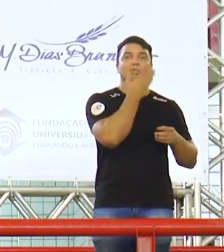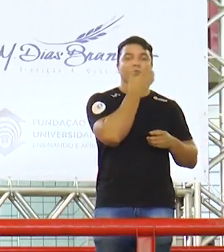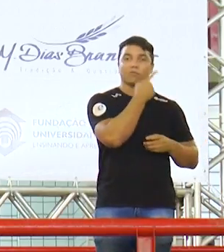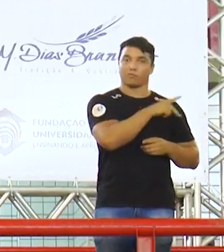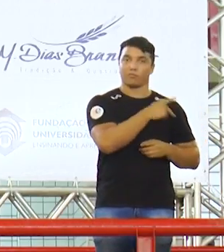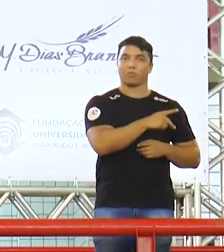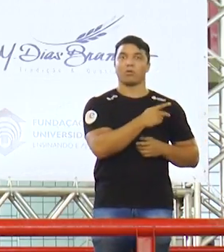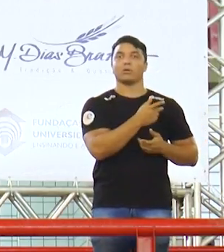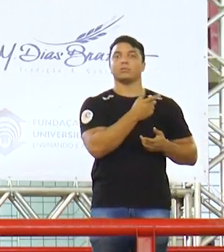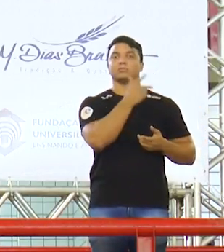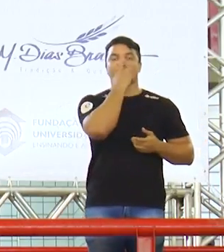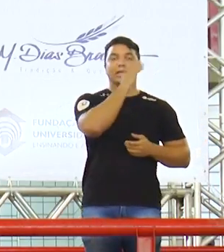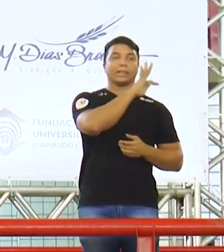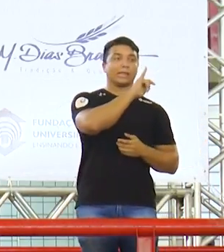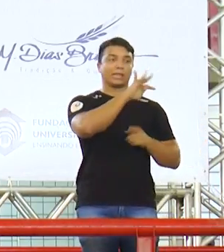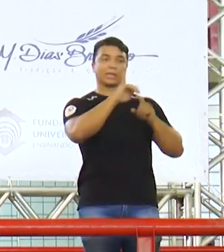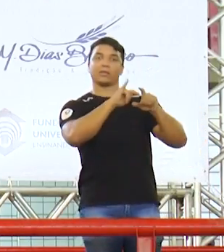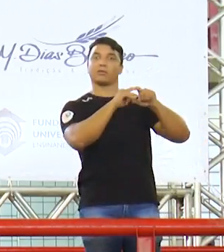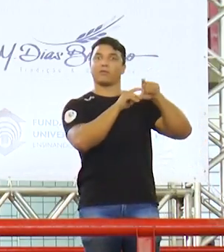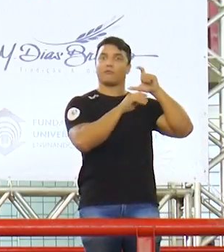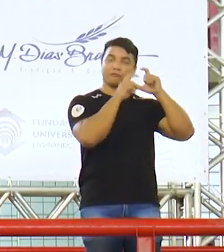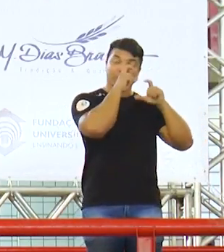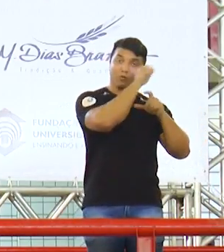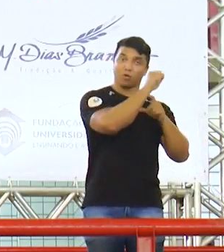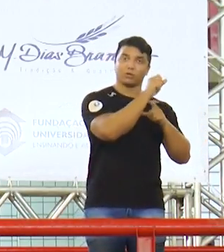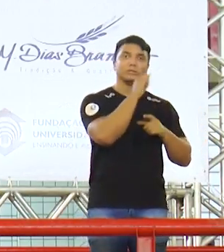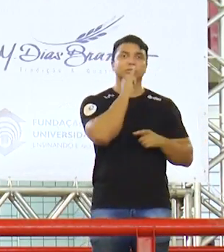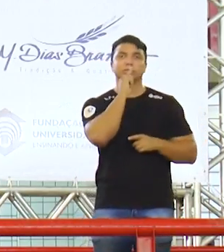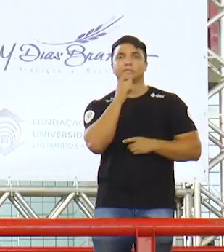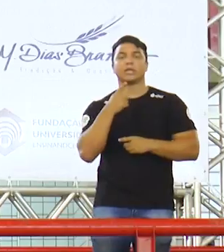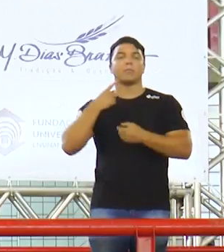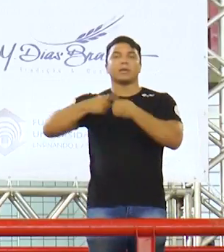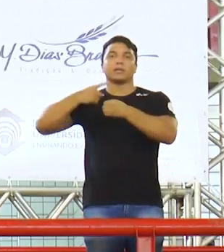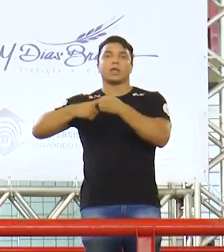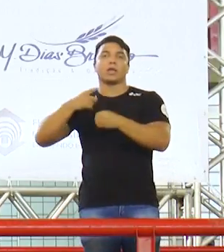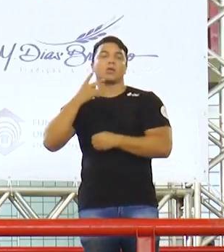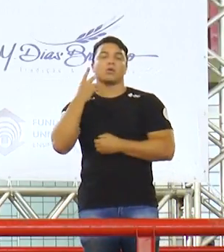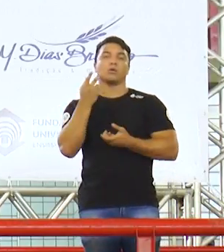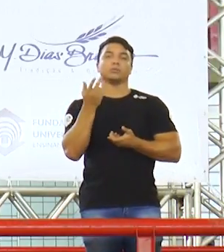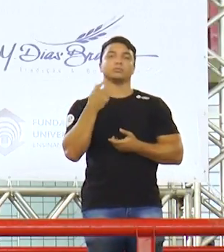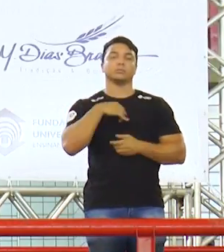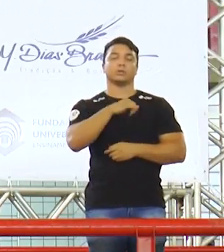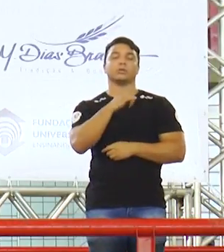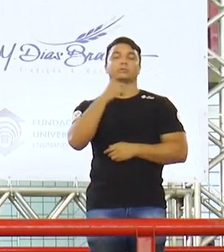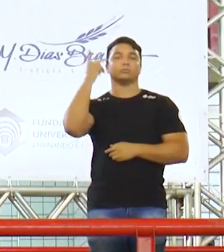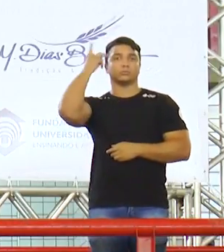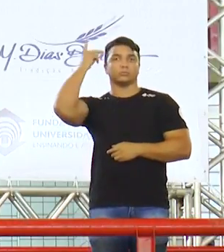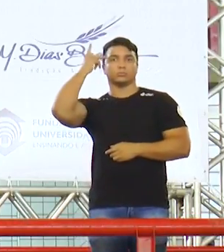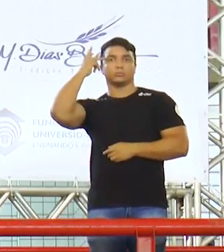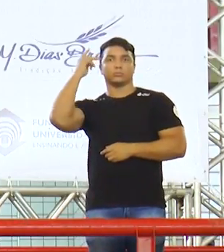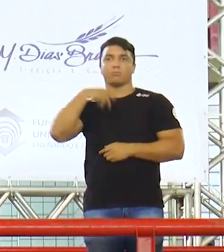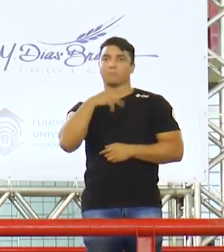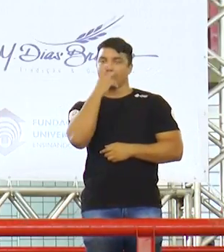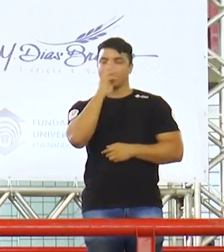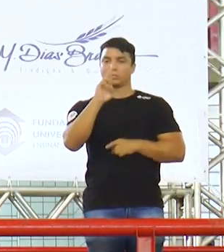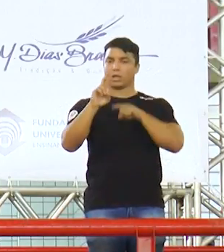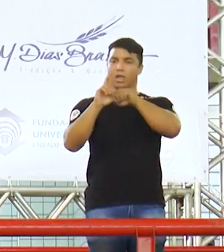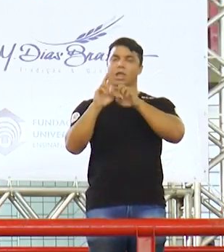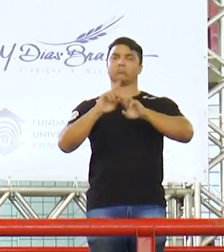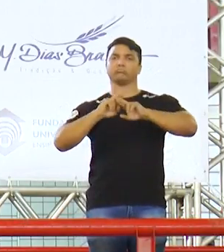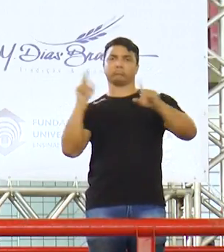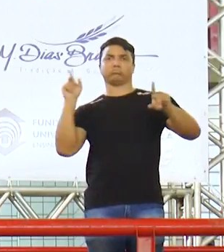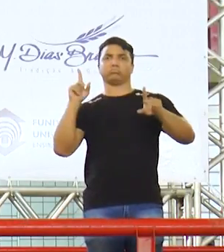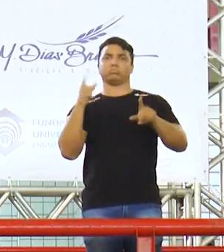Não é assim? É. Você vai lá para o interior paulista, você vai ouvir aquele R